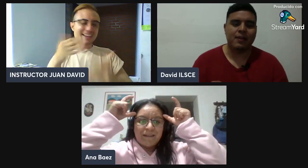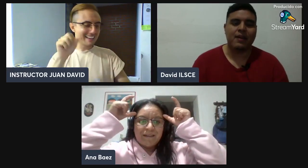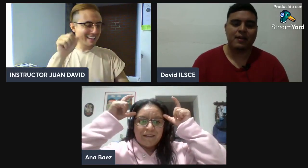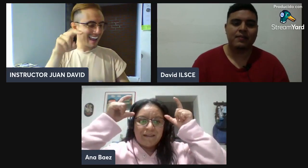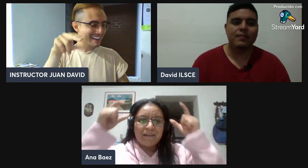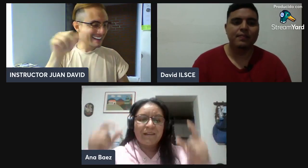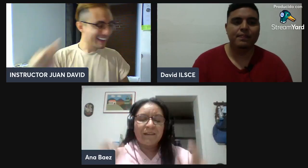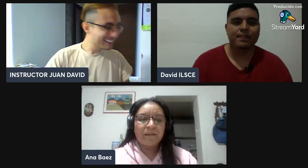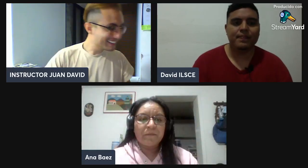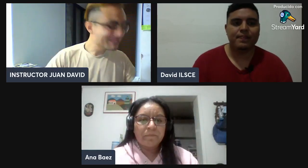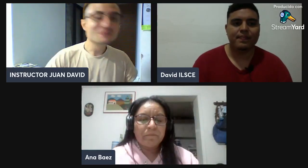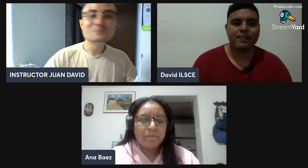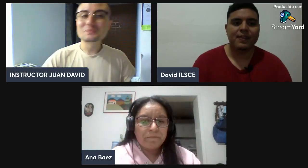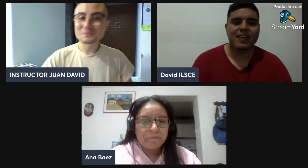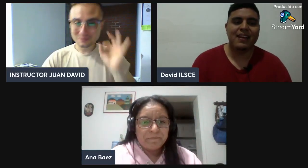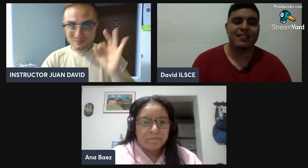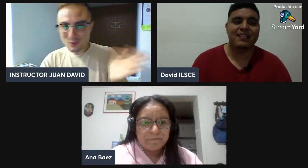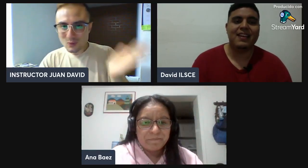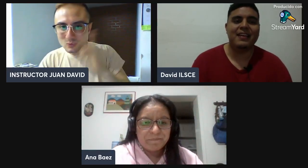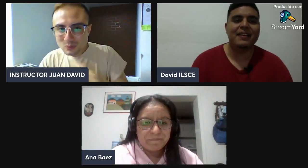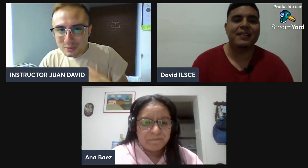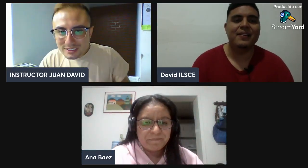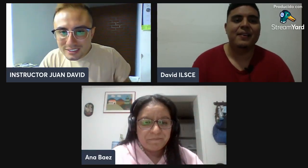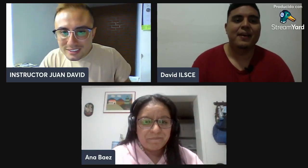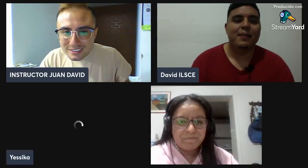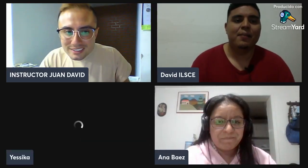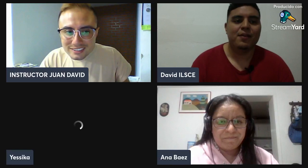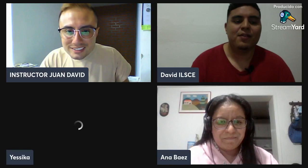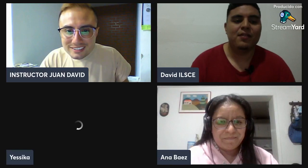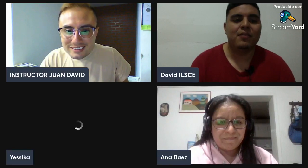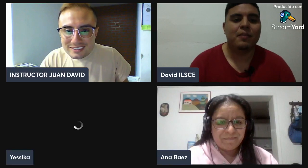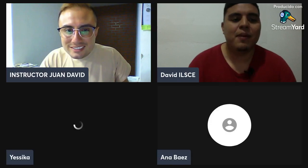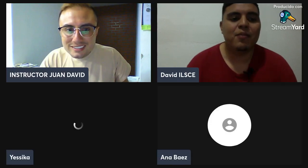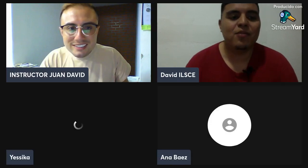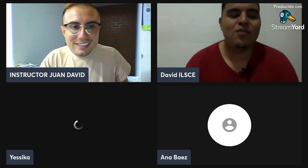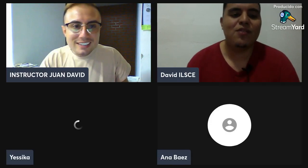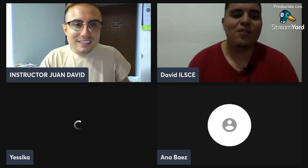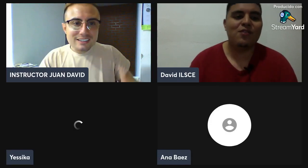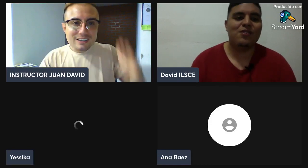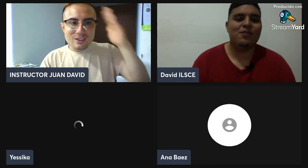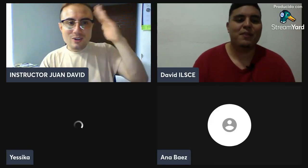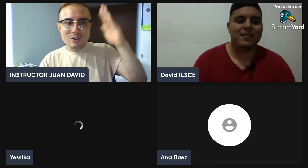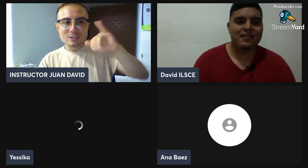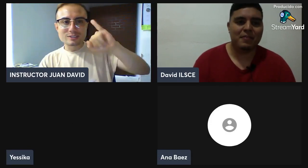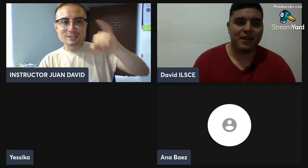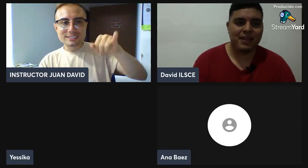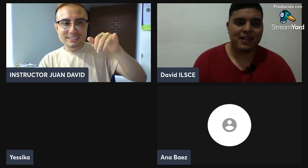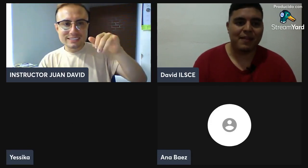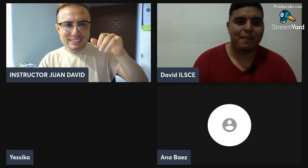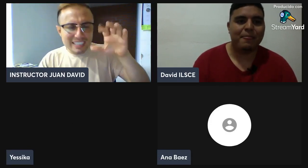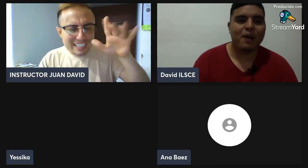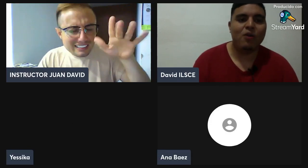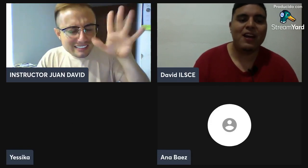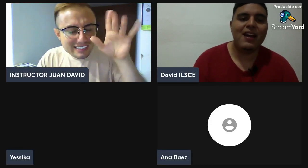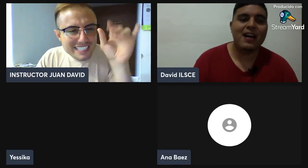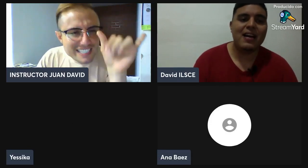Vaca. Gracias, Ana. Bueno, entonces vamos con otro participante.